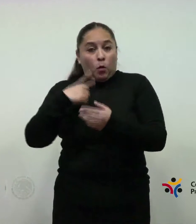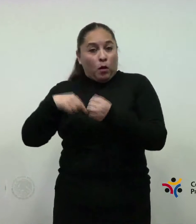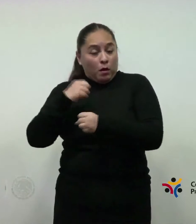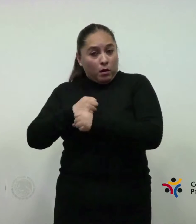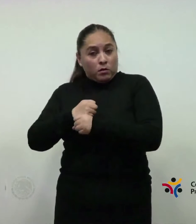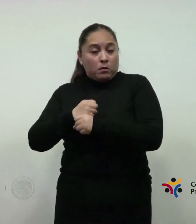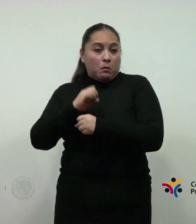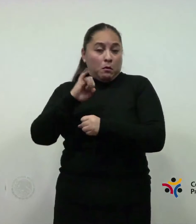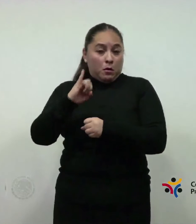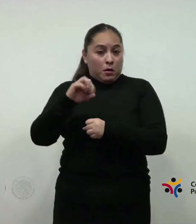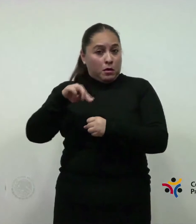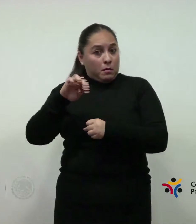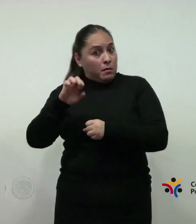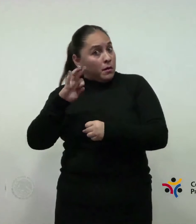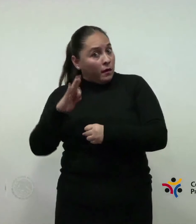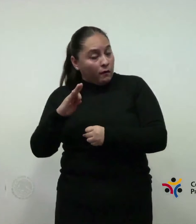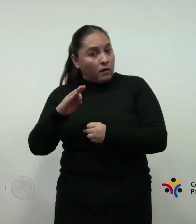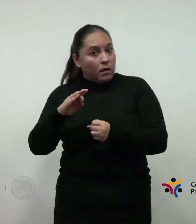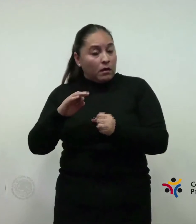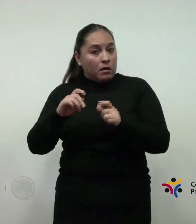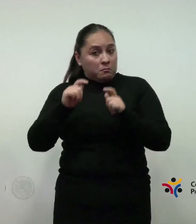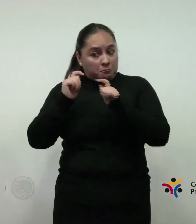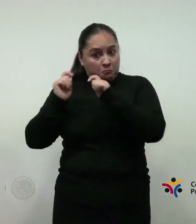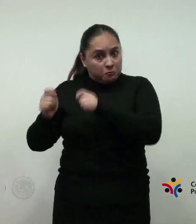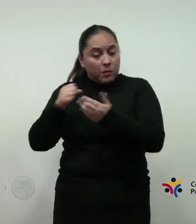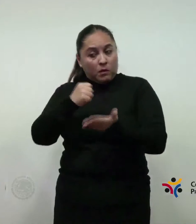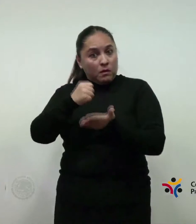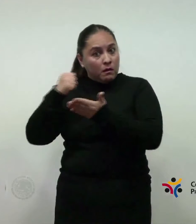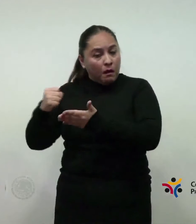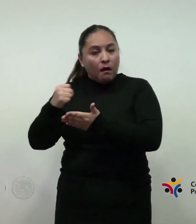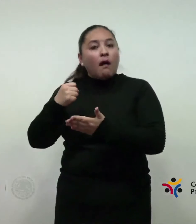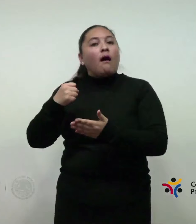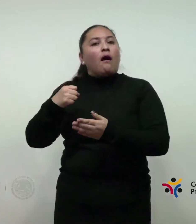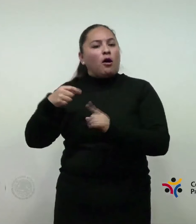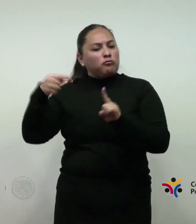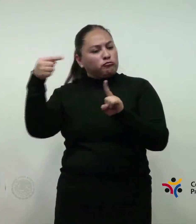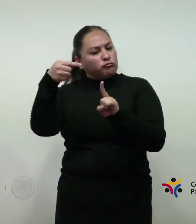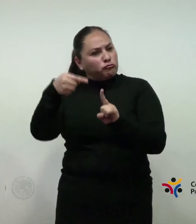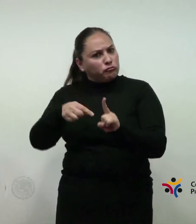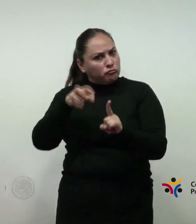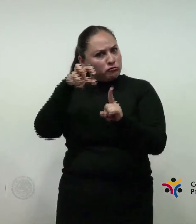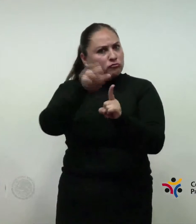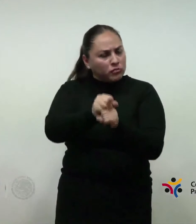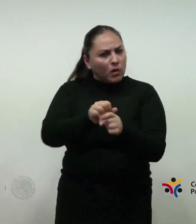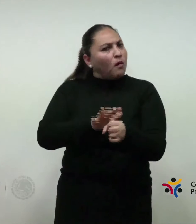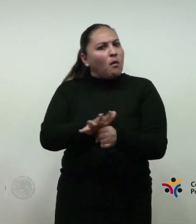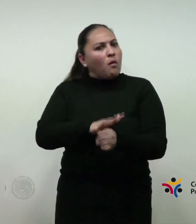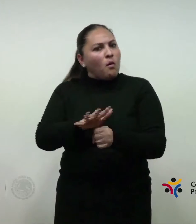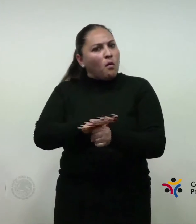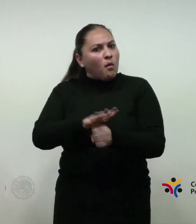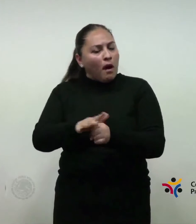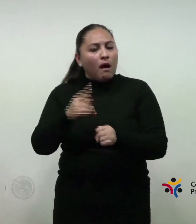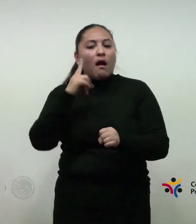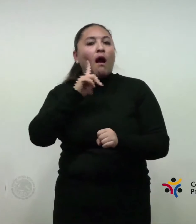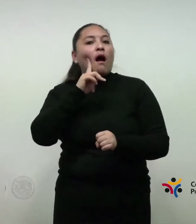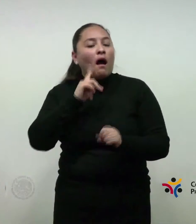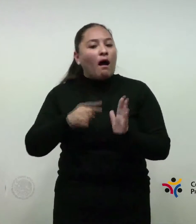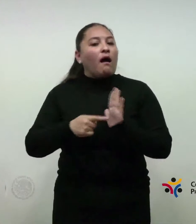de este programa en el año anterior se deberá demostrar que se ha cumplido con las metas y la ejecución total del proyecto en